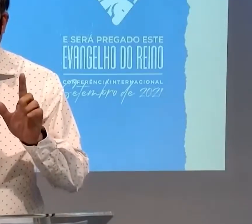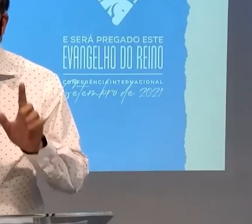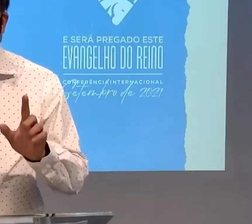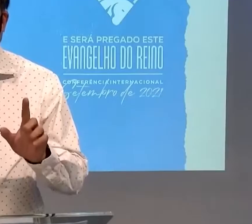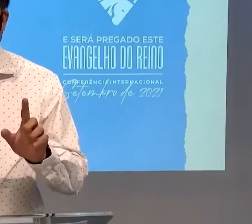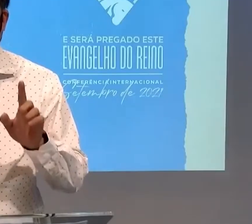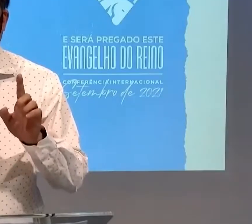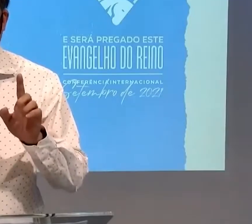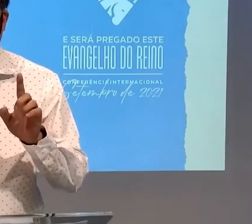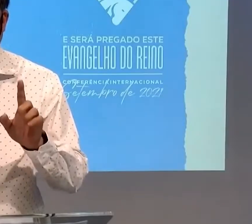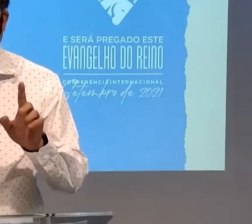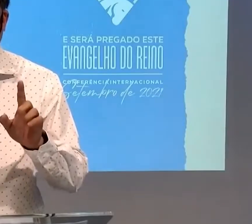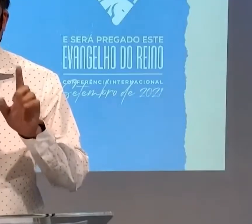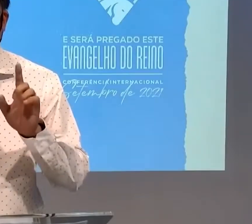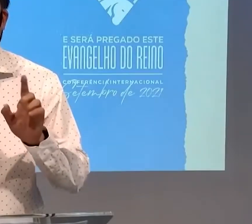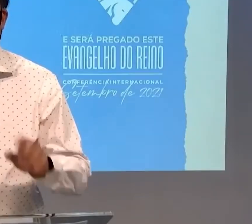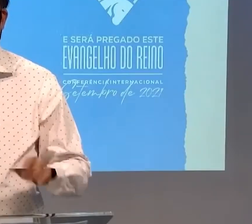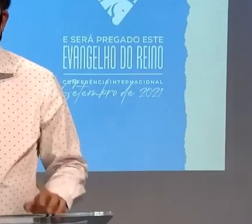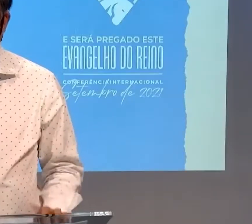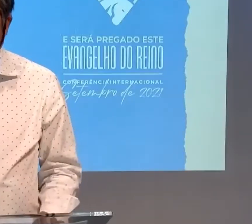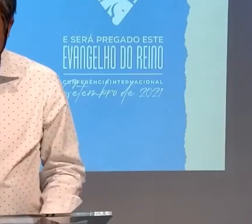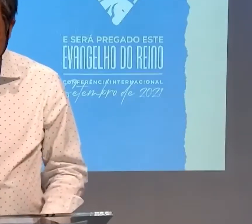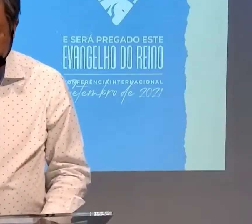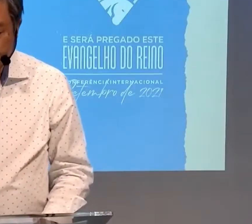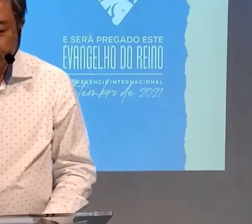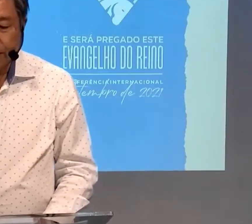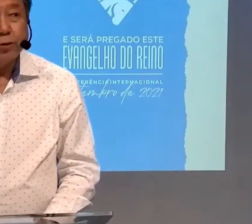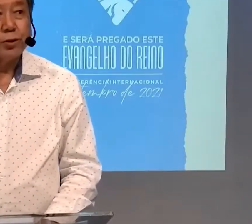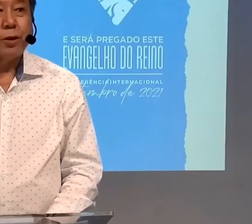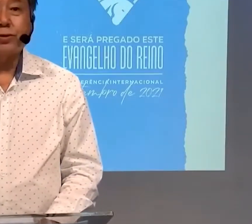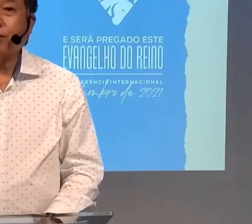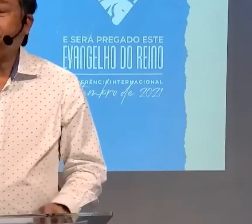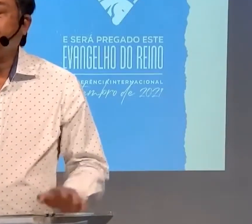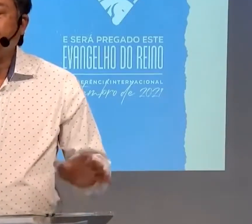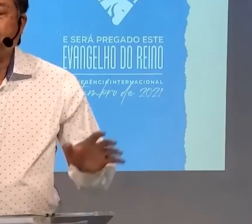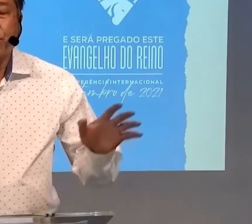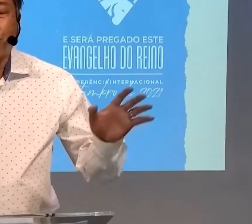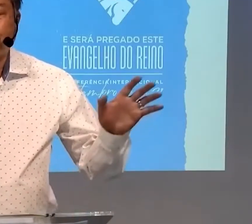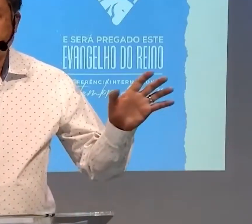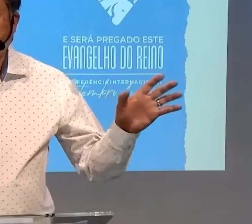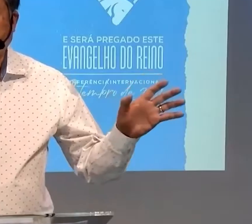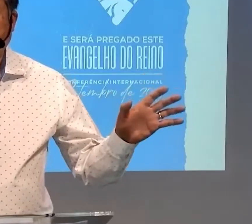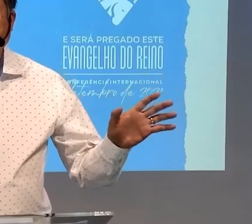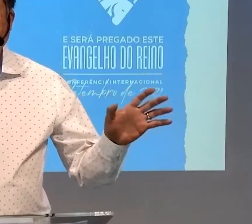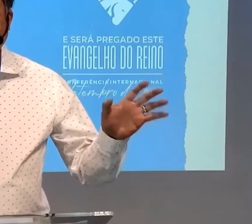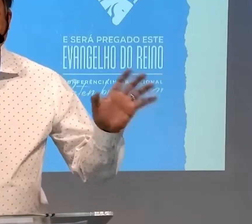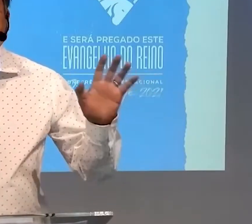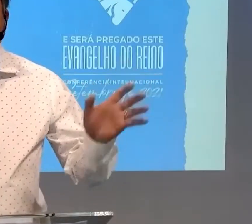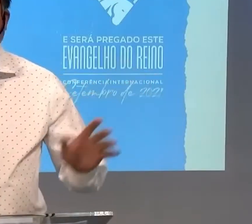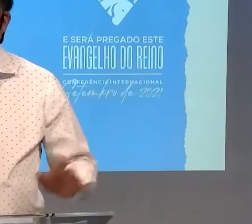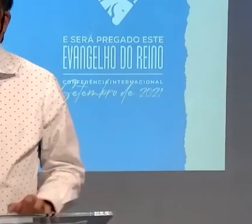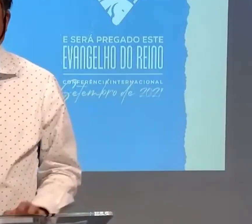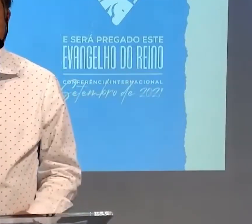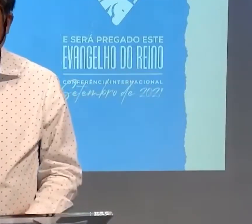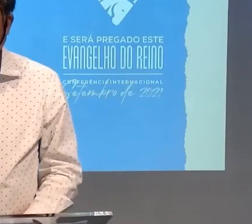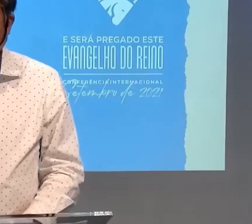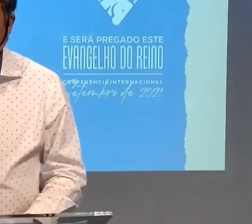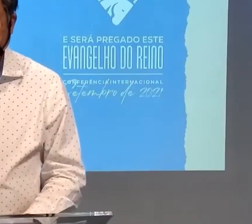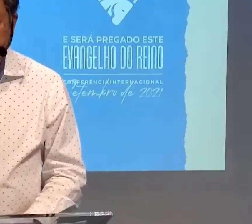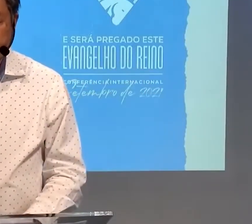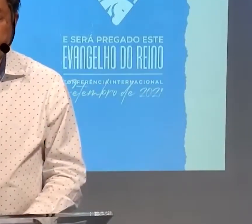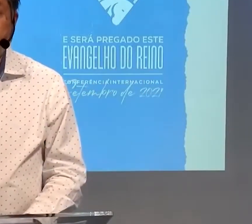uma mulher chamada Maria. Queridos irmãos, é uma grande coisa o que Deus fez entre